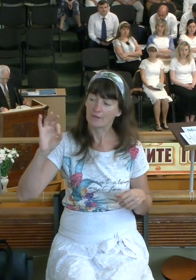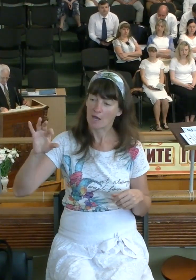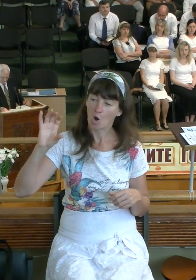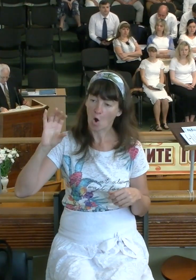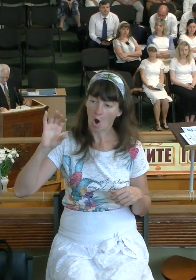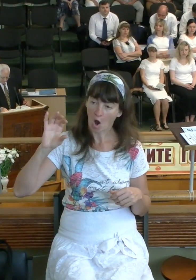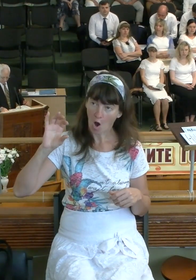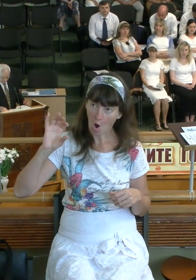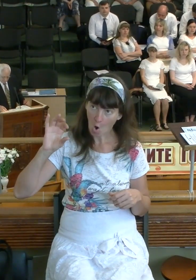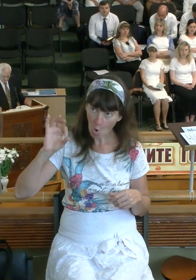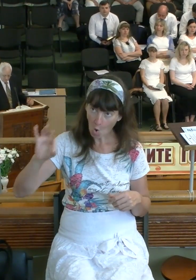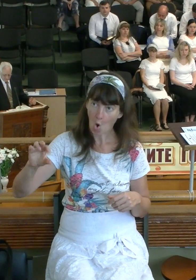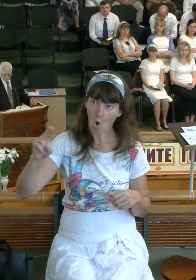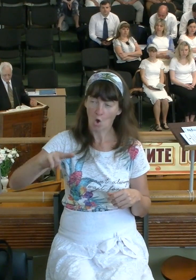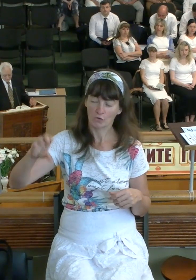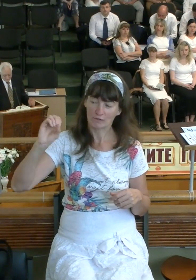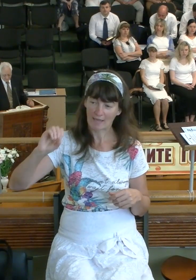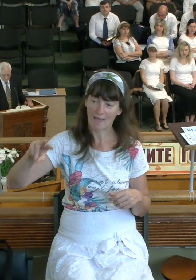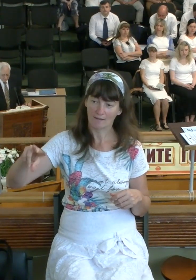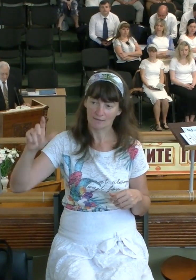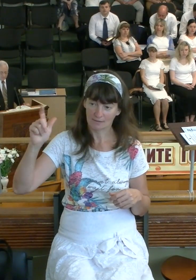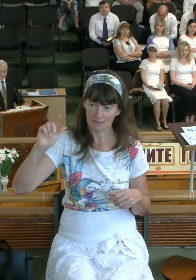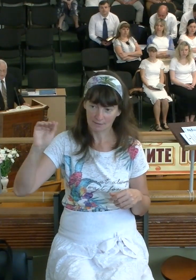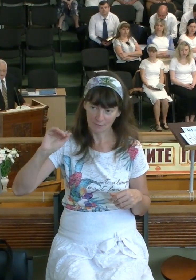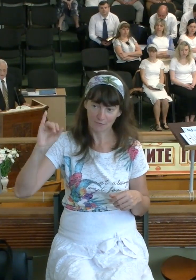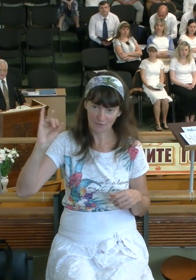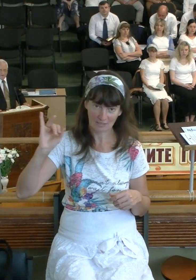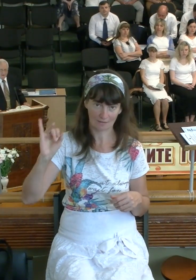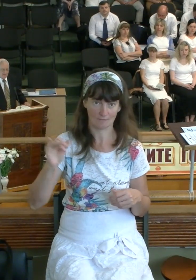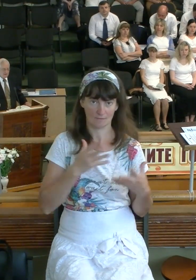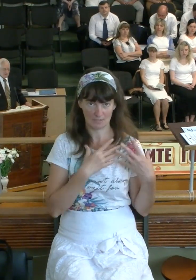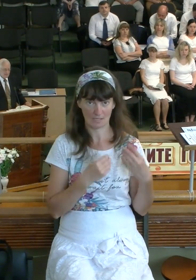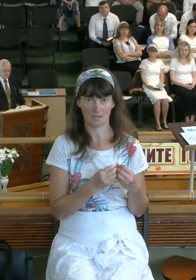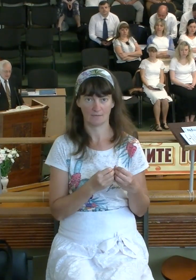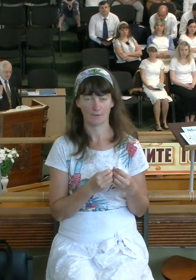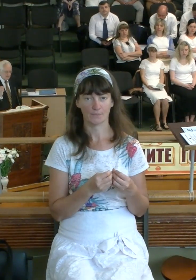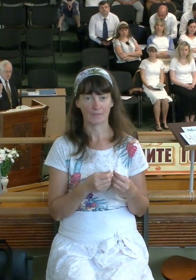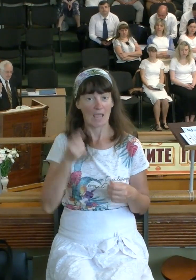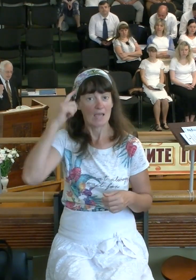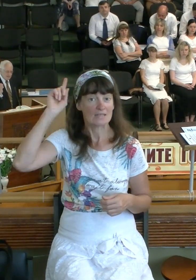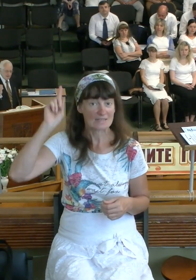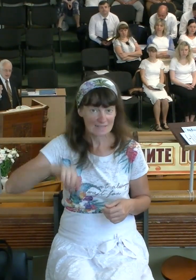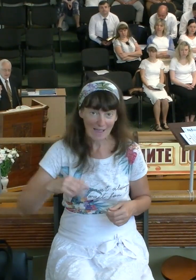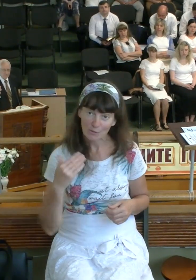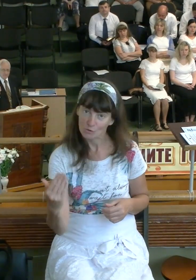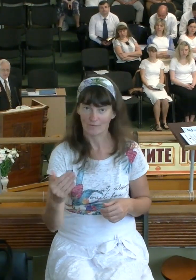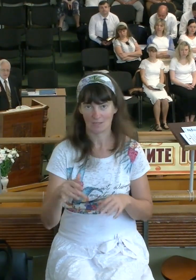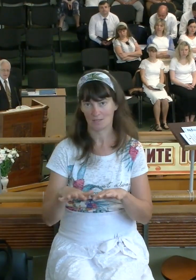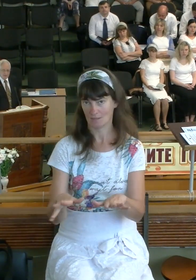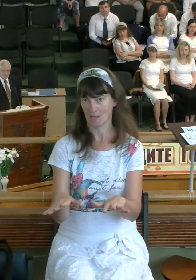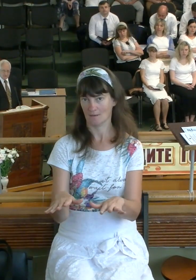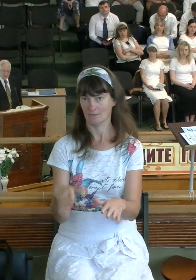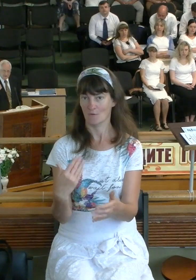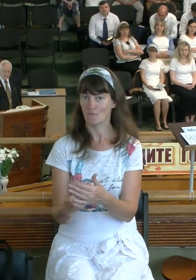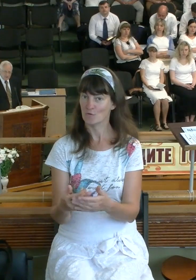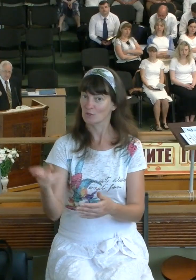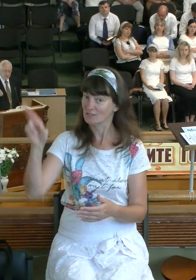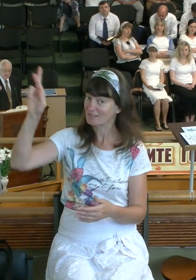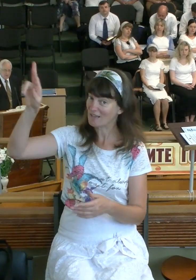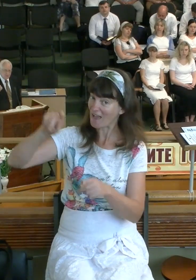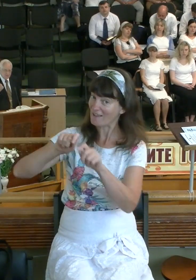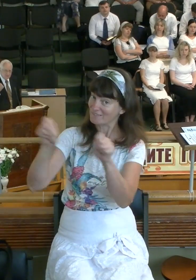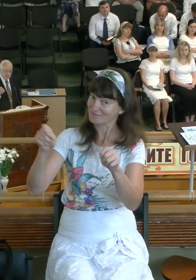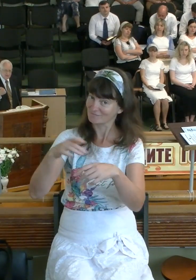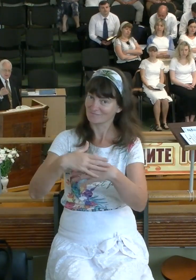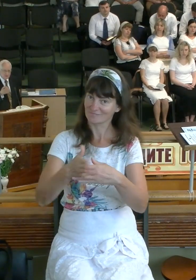лучшей церкви, смотрите, Откровение 3 глава 8 стих. «Знаю твои дела. Вот я отворил